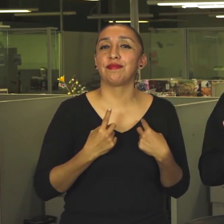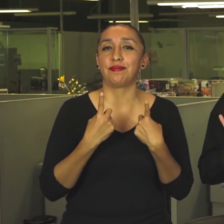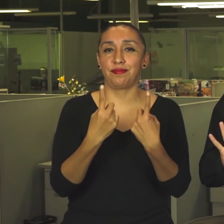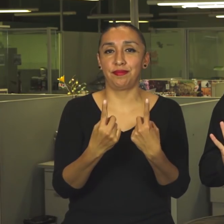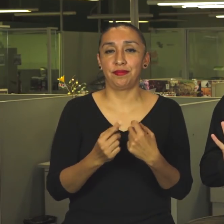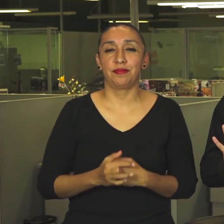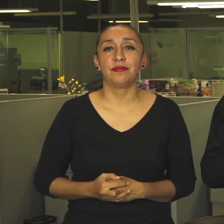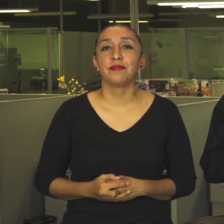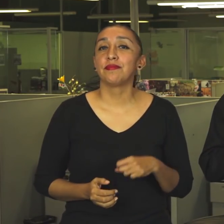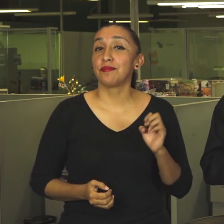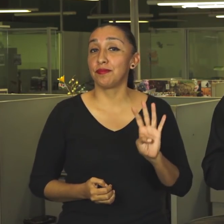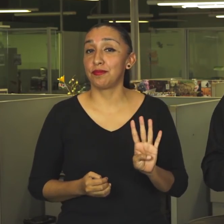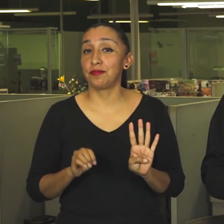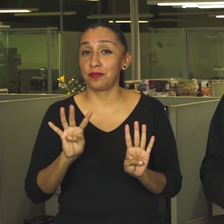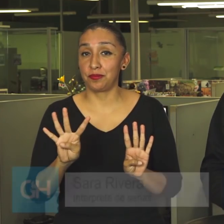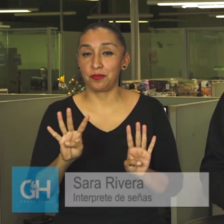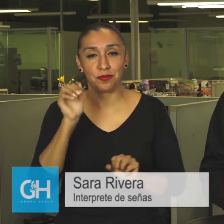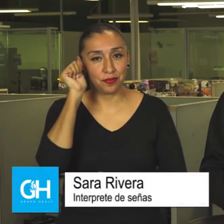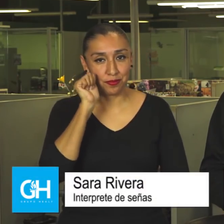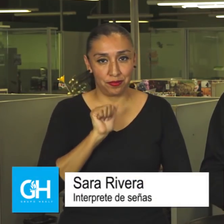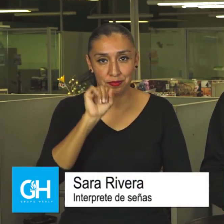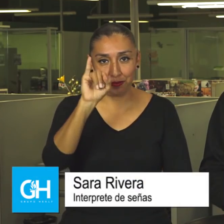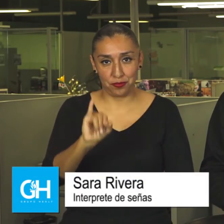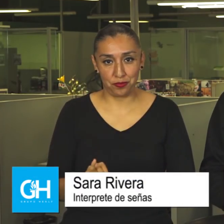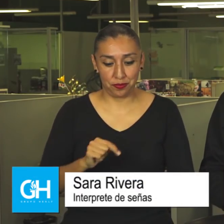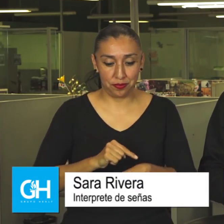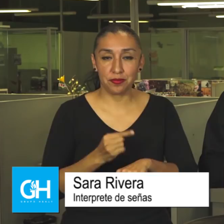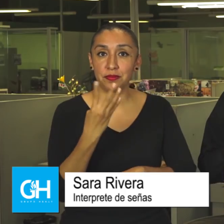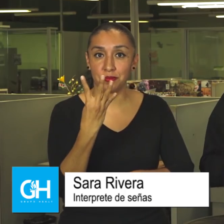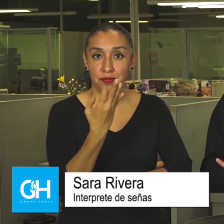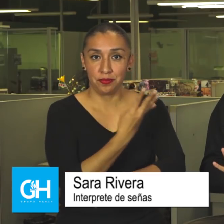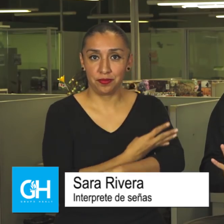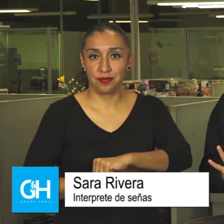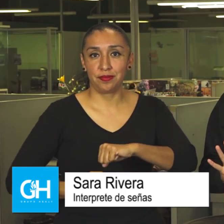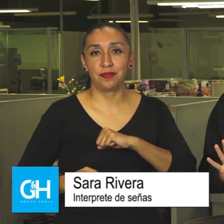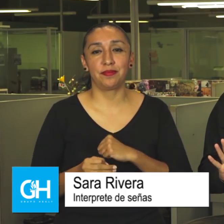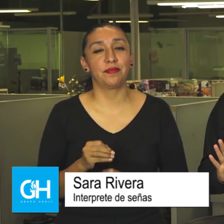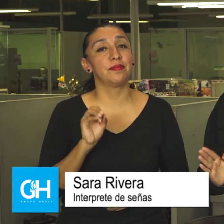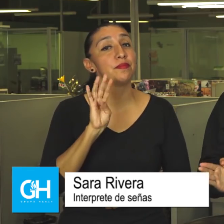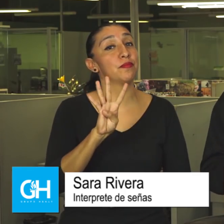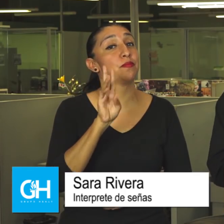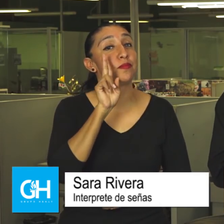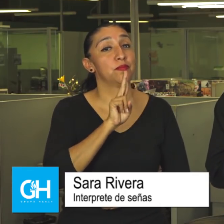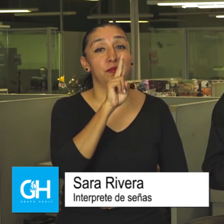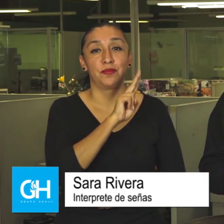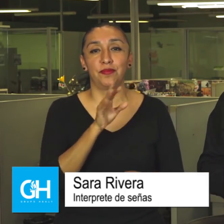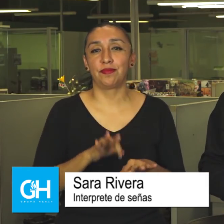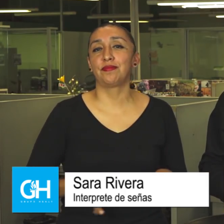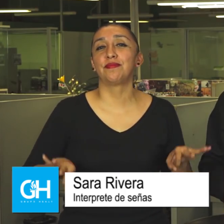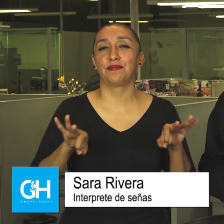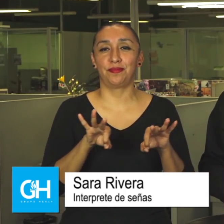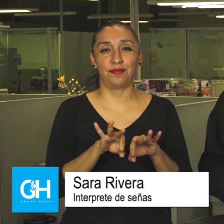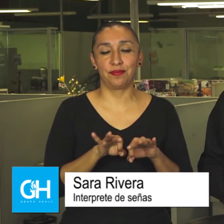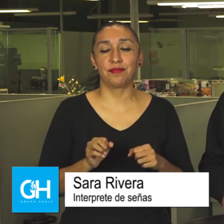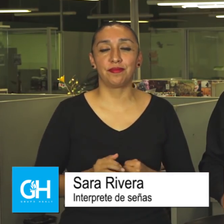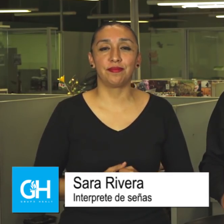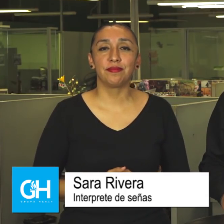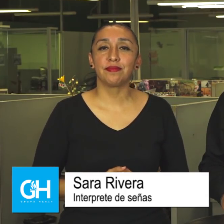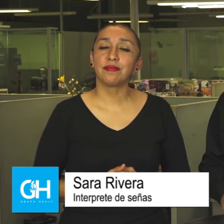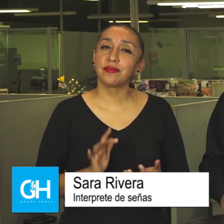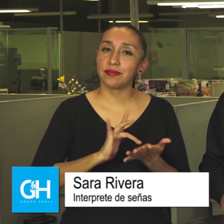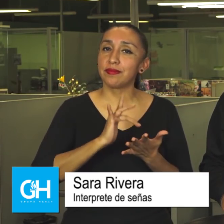4 a las 4 todos los jueves a las 4 de la tarde las 4 principales noticias en lo que va de la semana